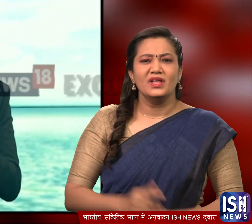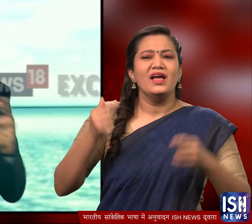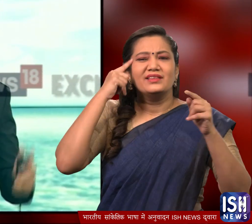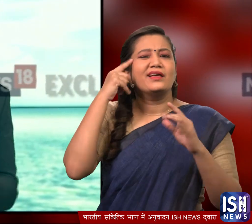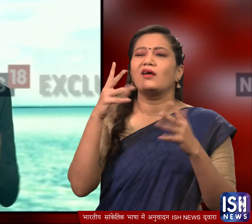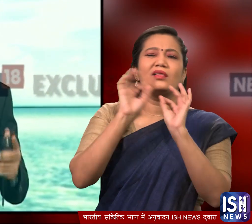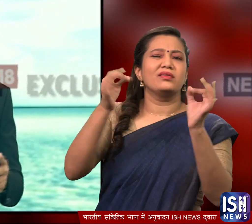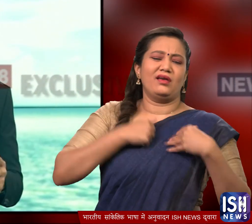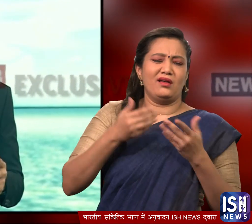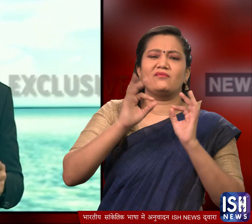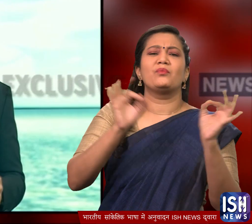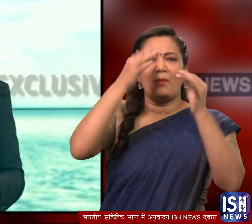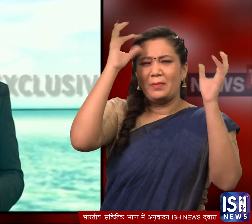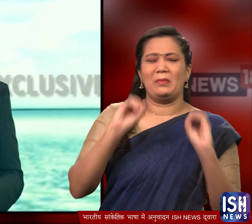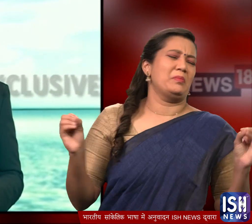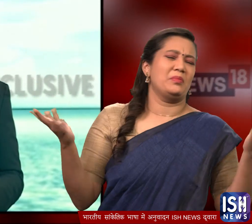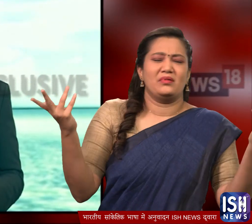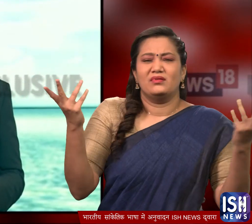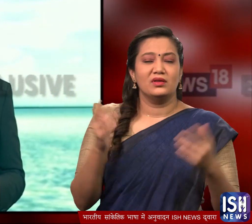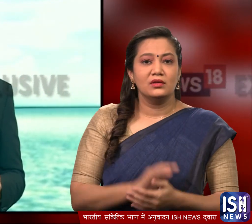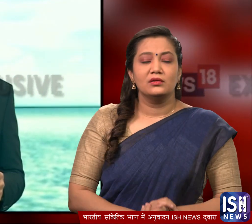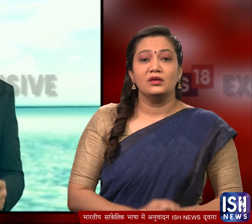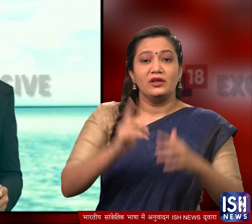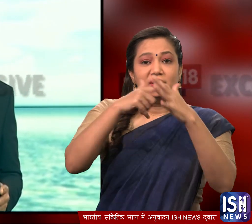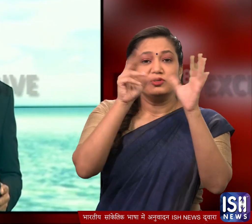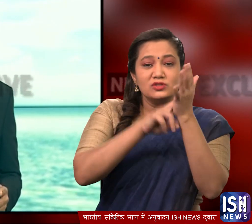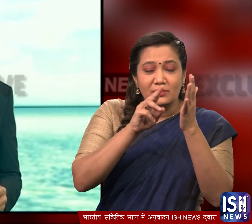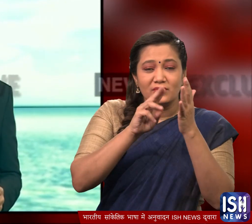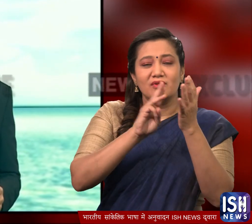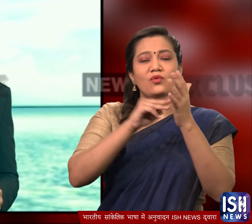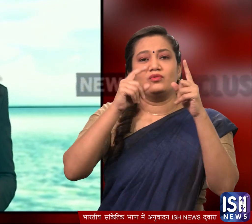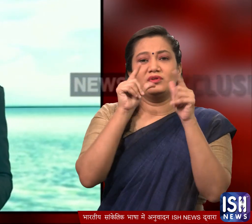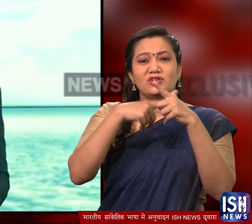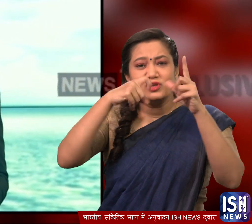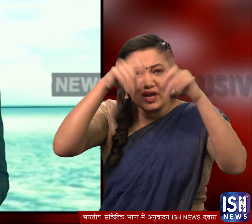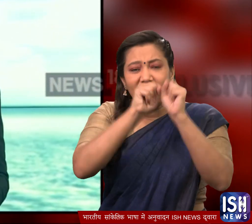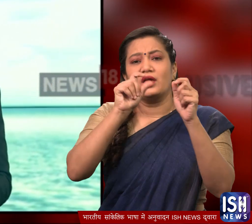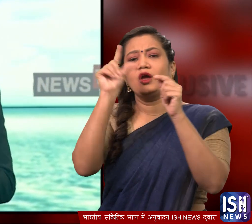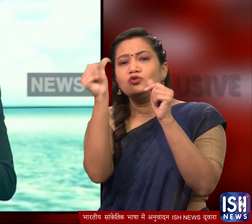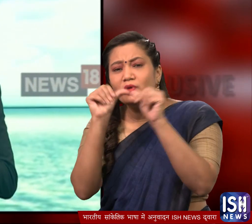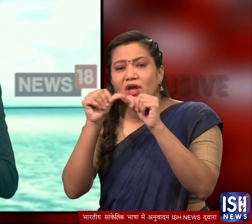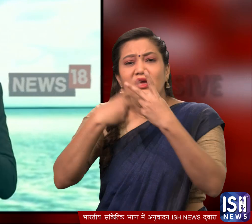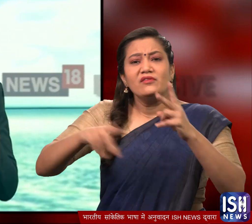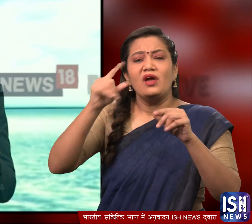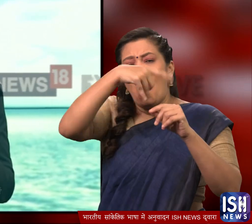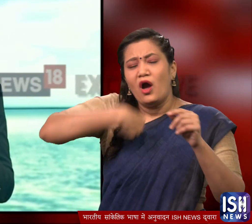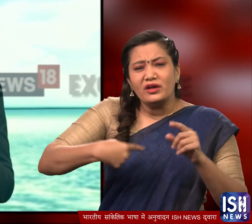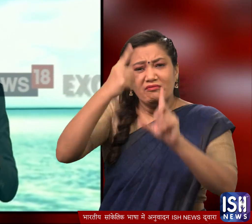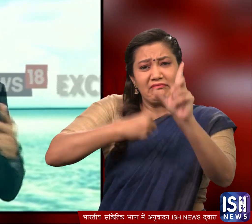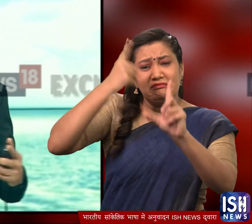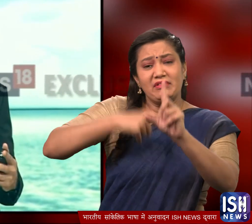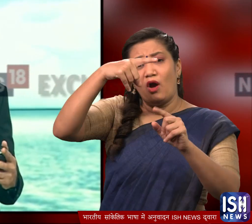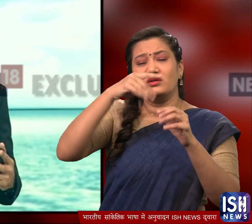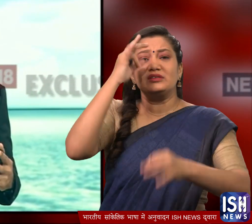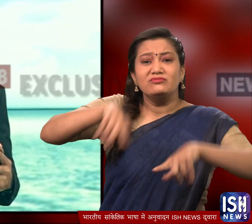से मुंह फेरने की हमें आदत पड़ गई और इसीलिए हम जम्मू कश्मीर से लेकर उत्तराखंड के जंगलों में हर साल गर्मियों